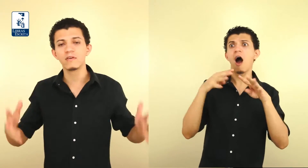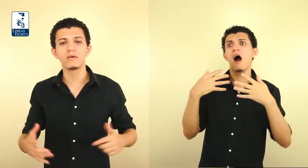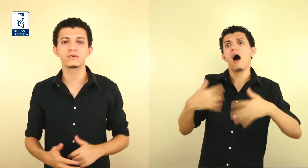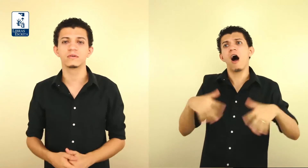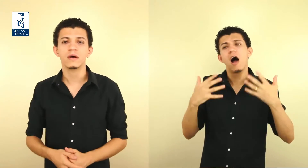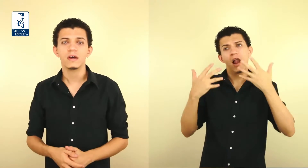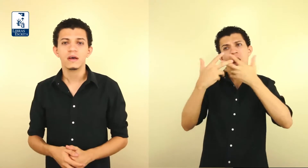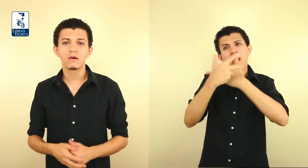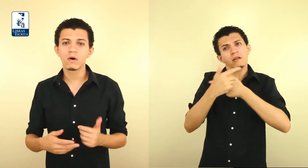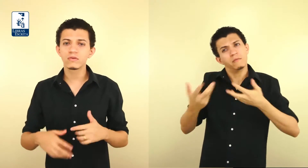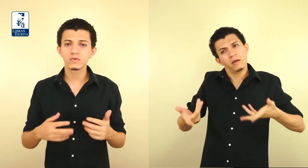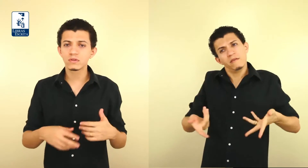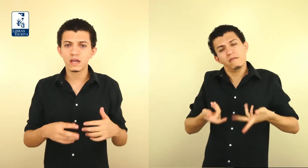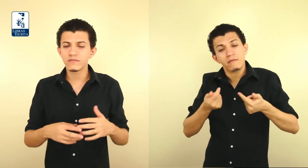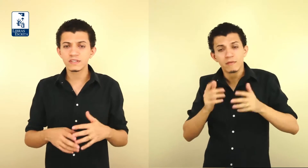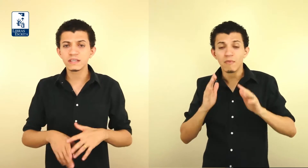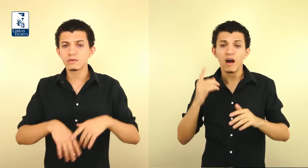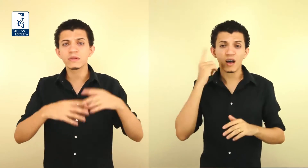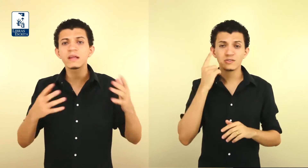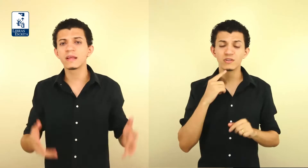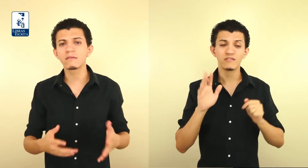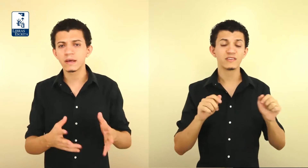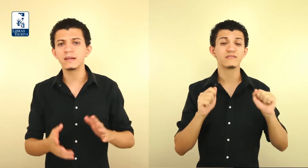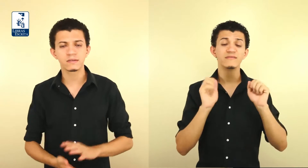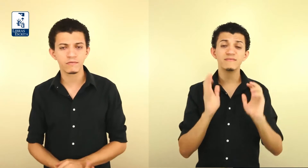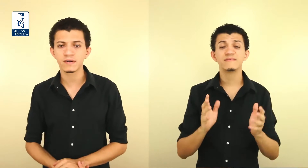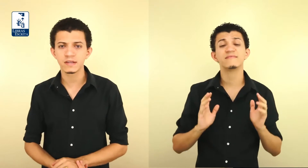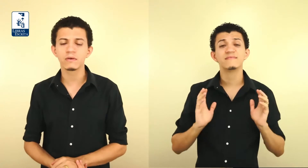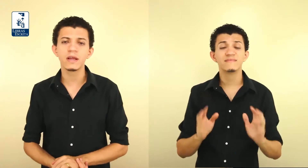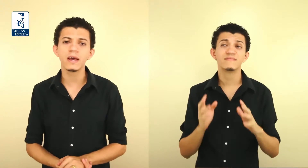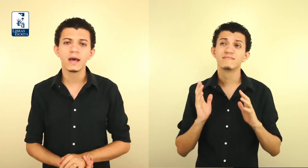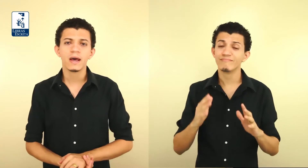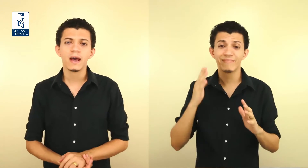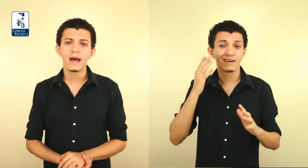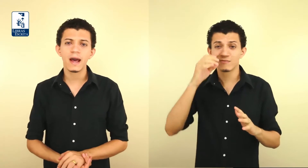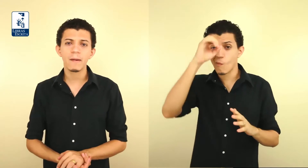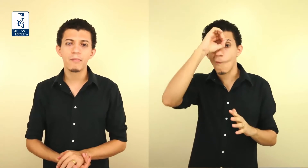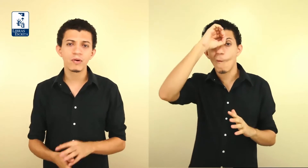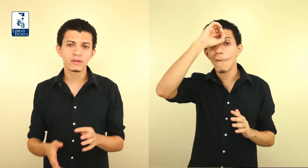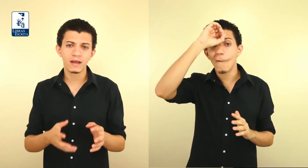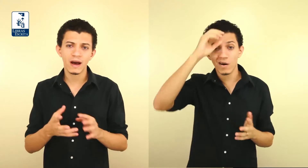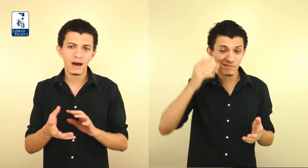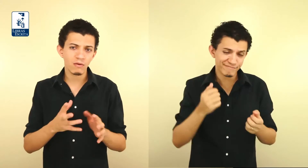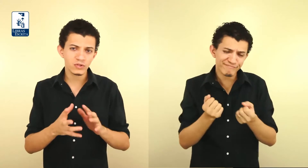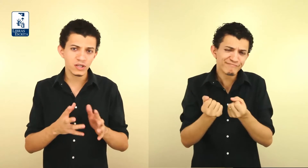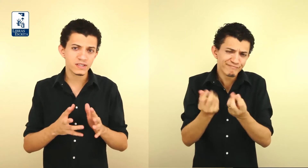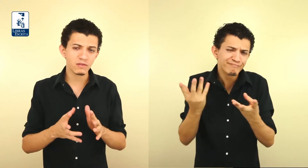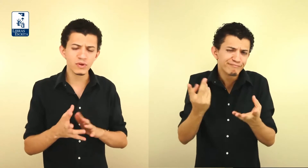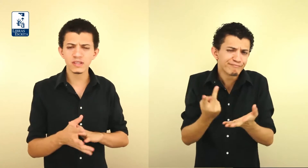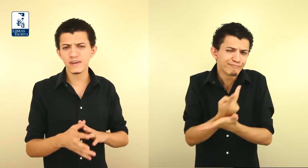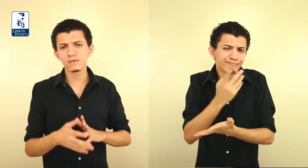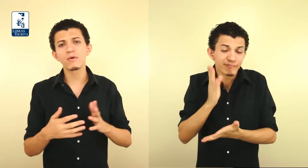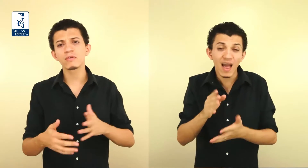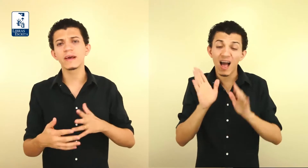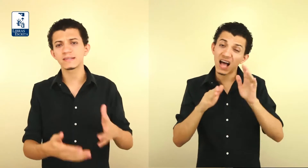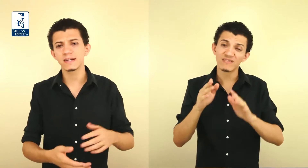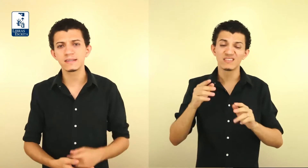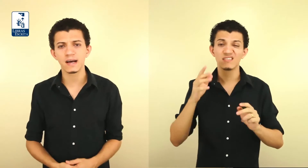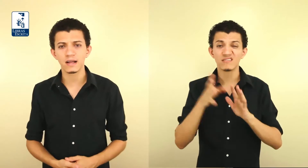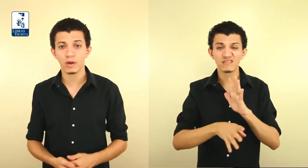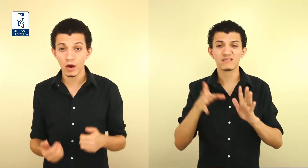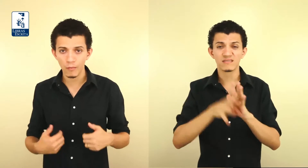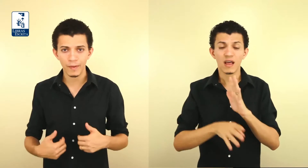que maravilhoso, enquanto os surdos talvez nem estão entendendo o que eles estão fazendo ali, por estar utilizando muitas vezes o